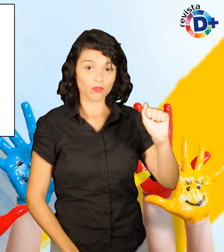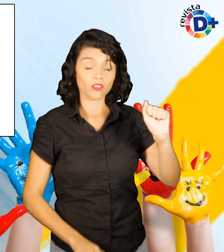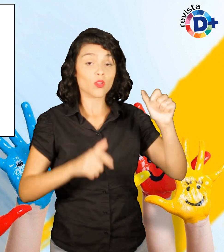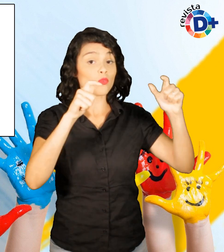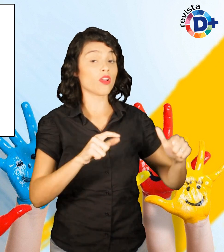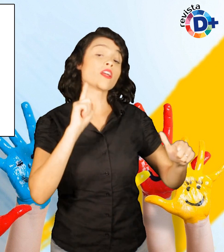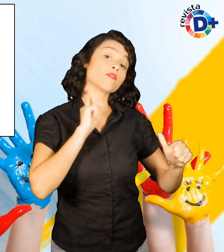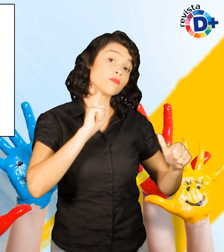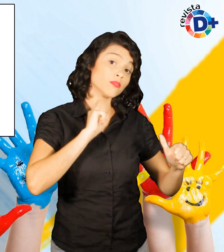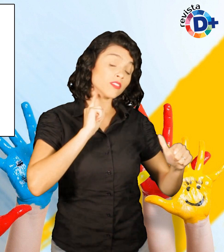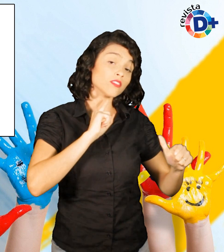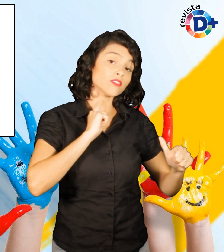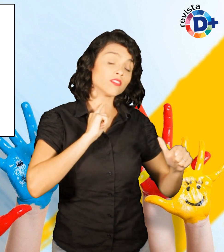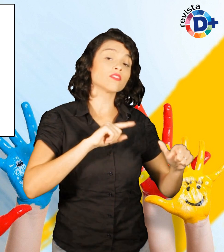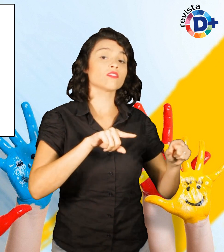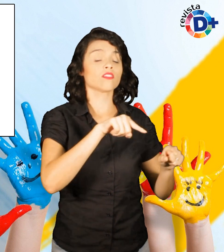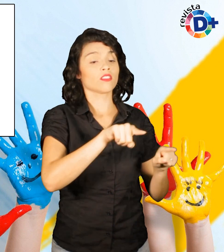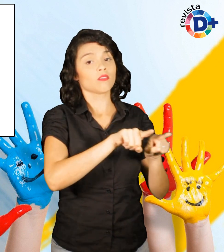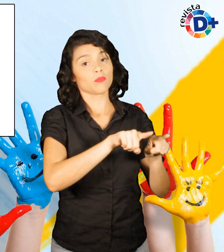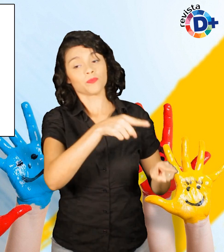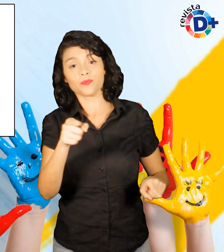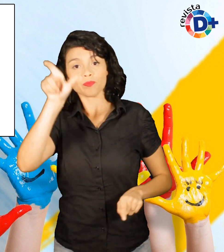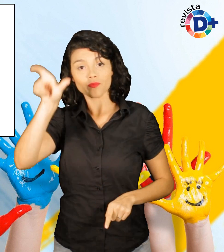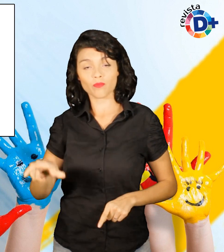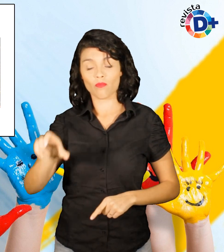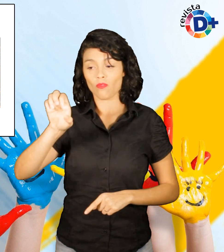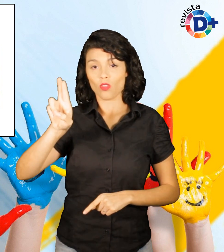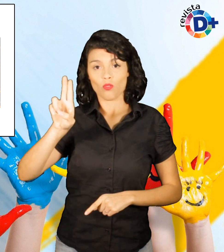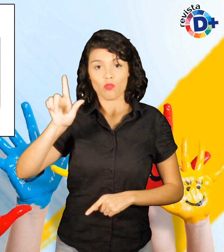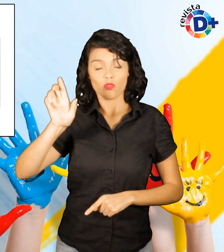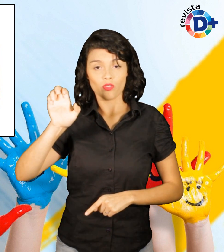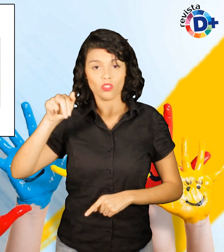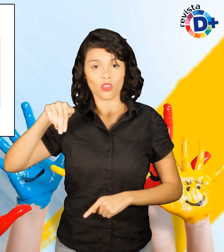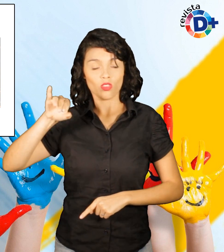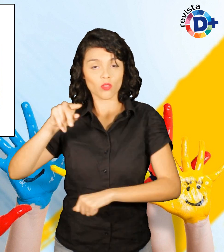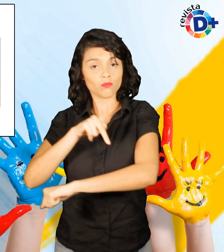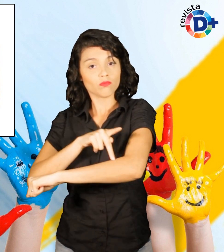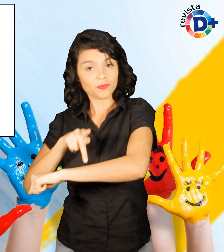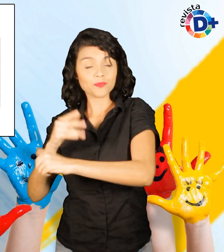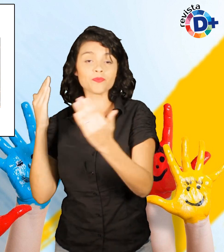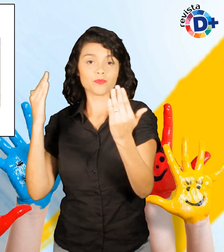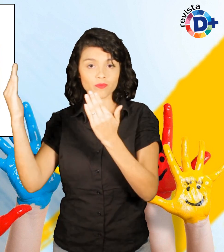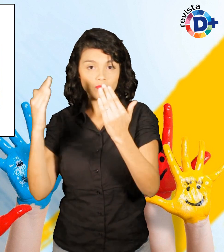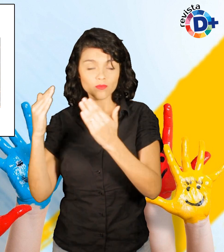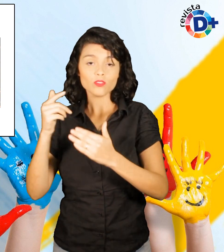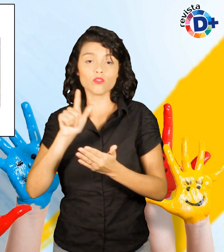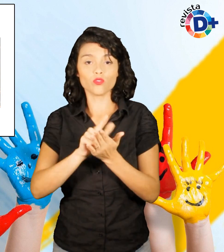em Minas Gerais, e Eugênio Cunha, psicopedagogo, jornalista e coordenador da